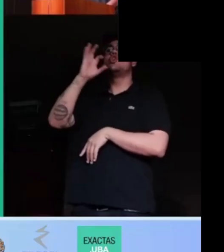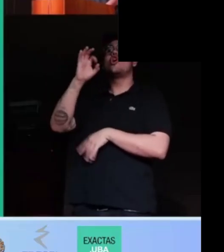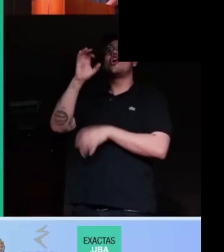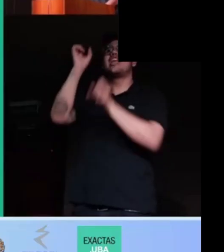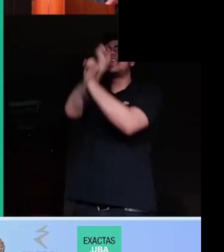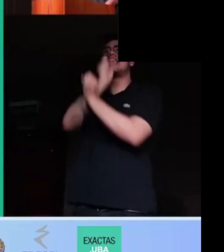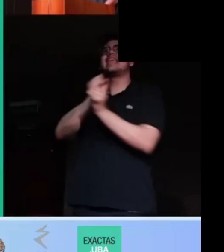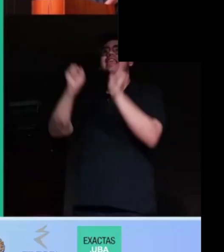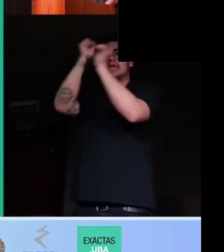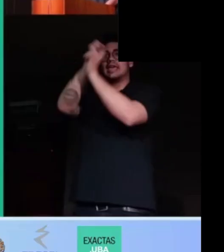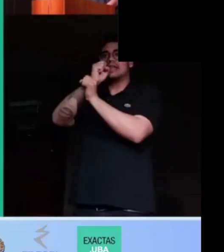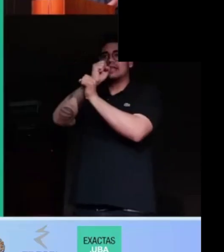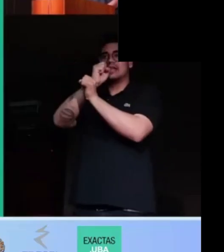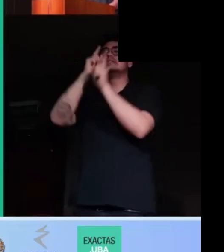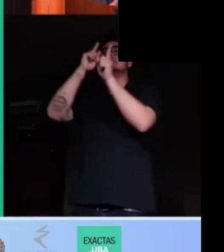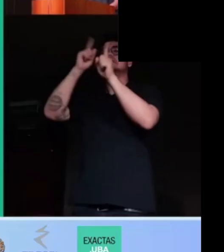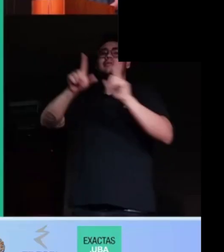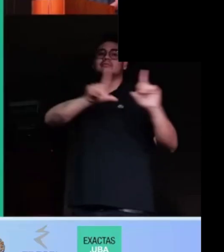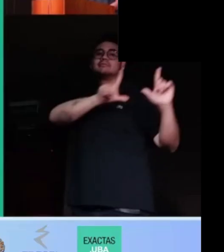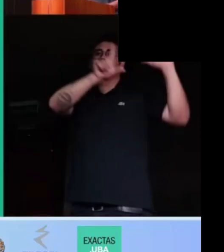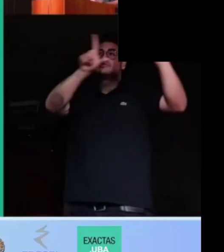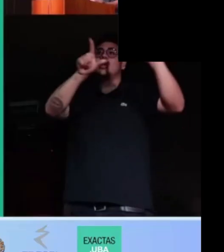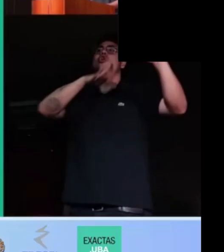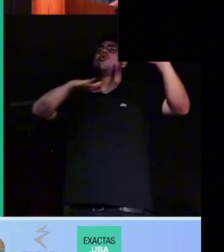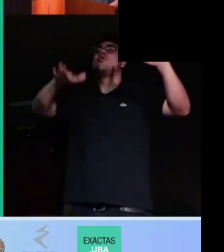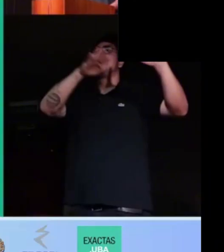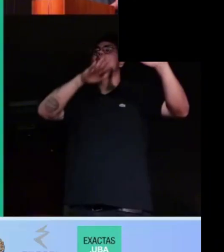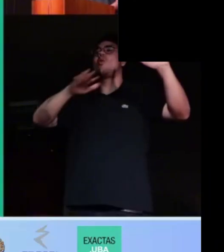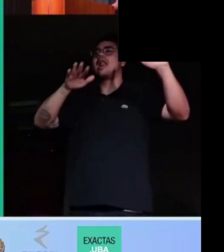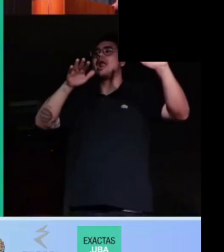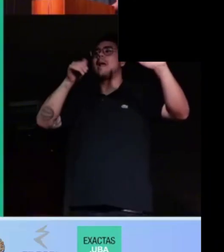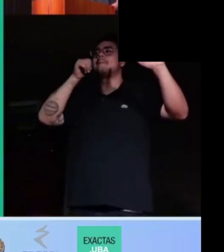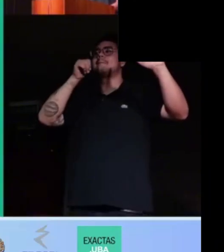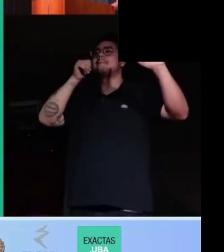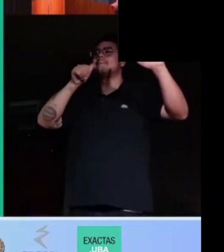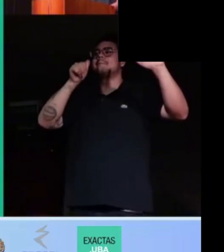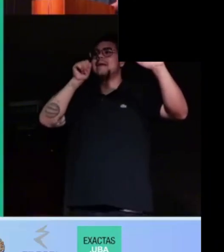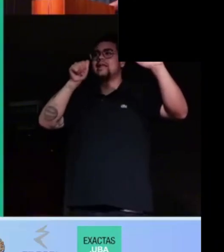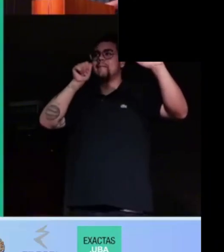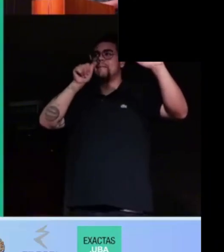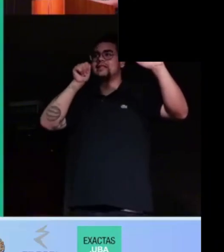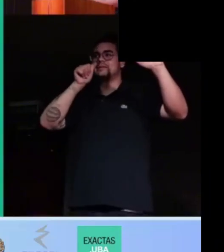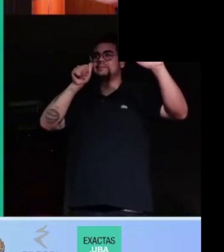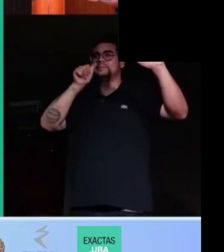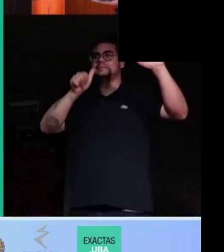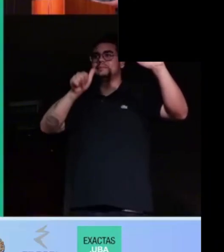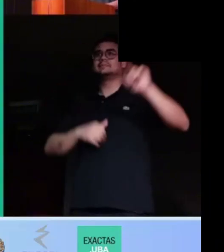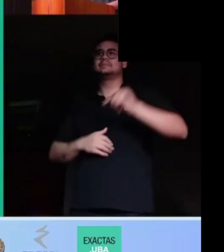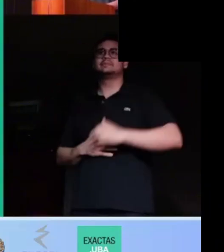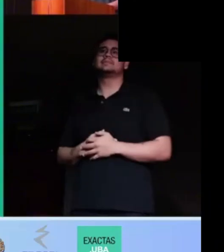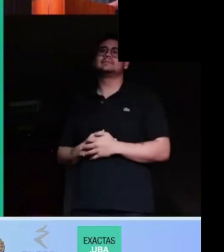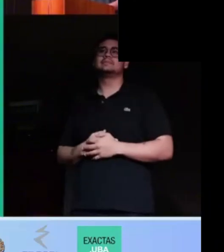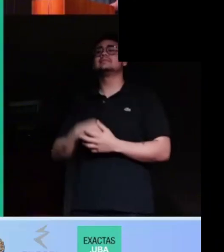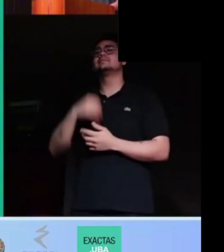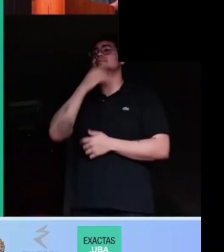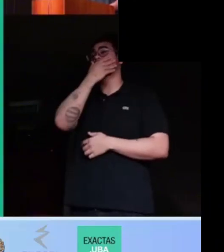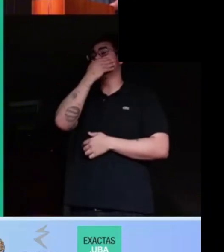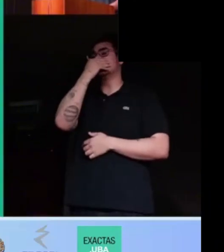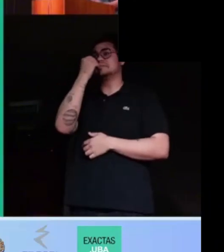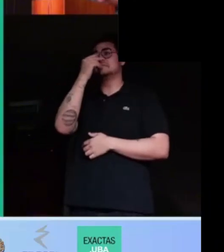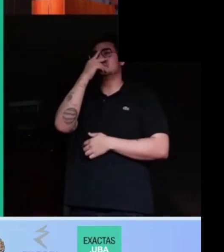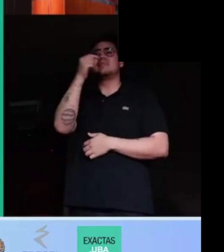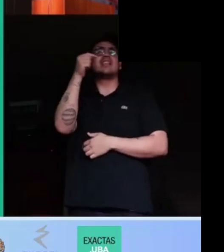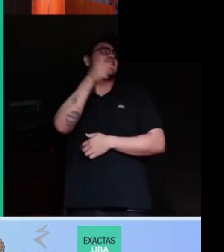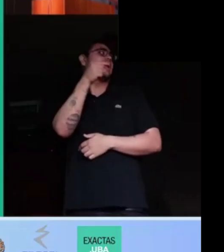octubre. Ahí tuve la oportunidad también de ver otras personas que trabajaban con distintas tecnologías. En esa